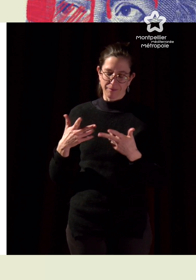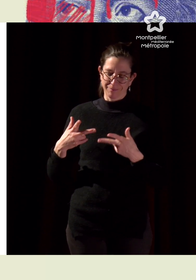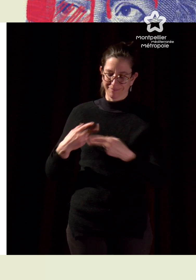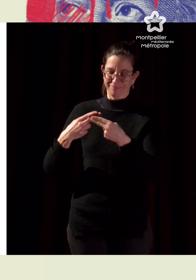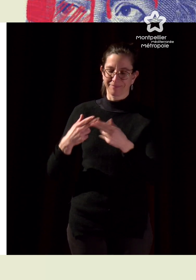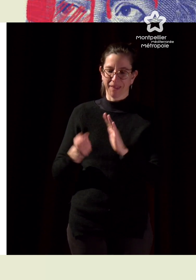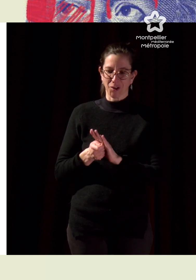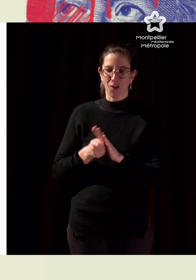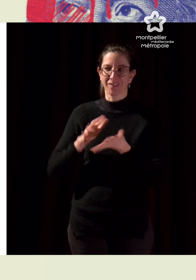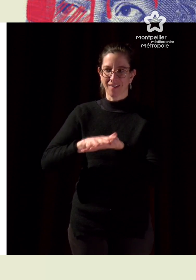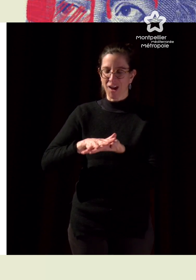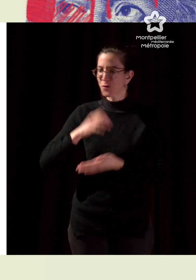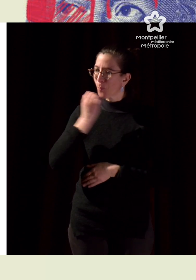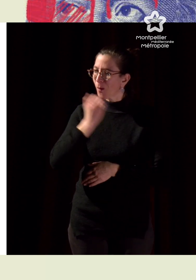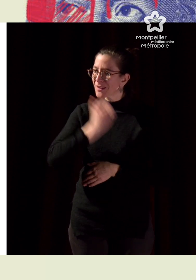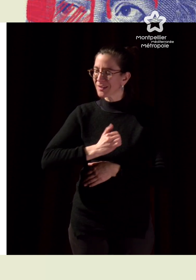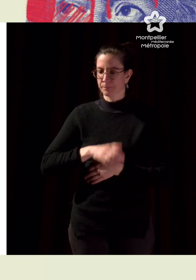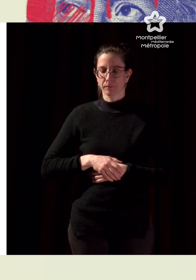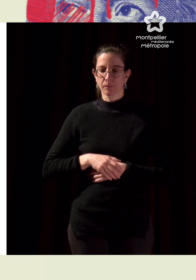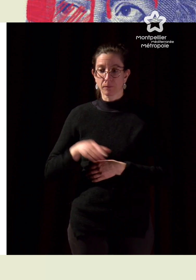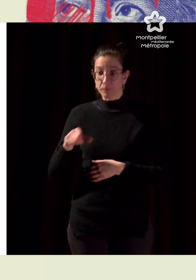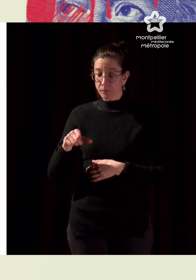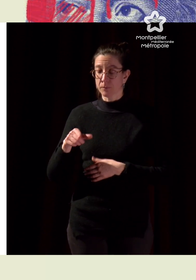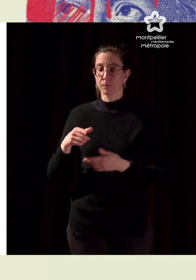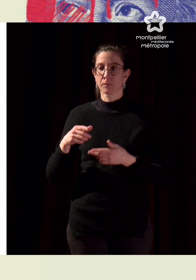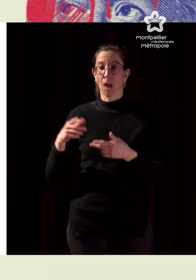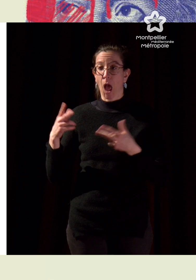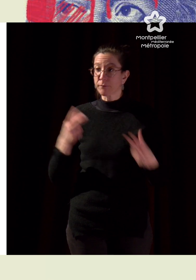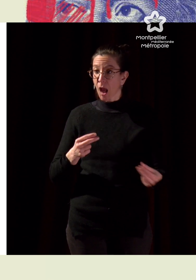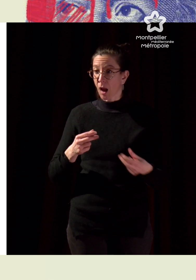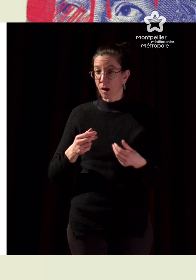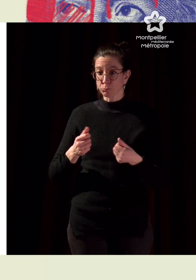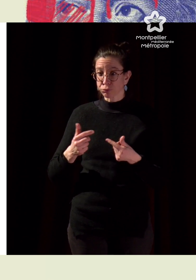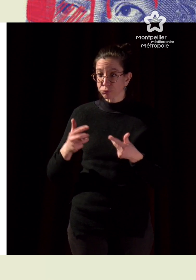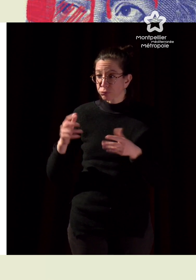une arrivée génétique massive de gens qui